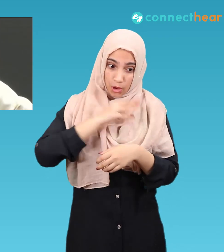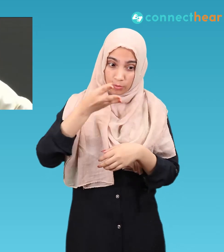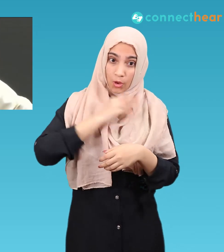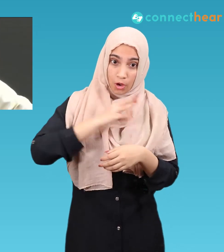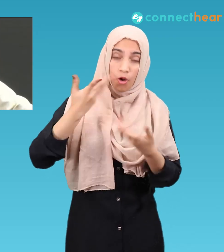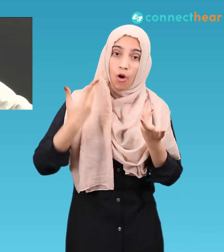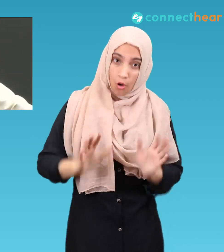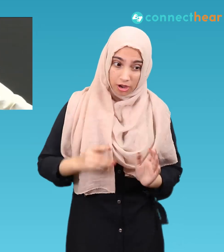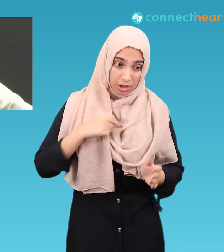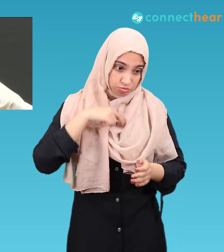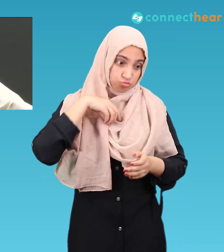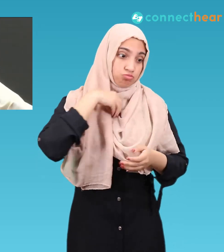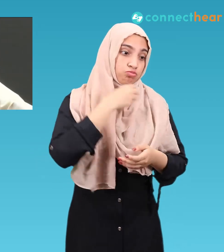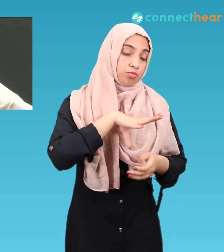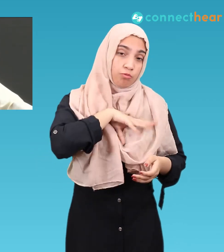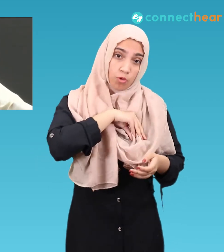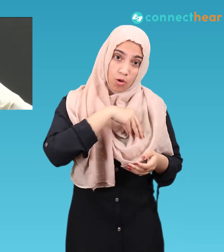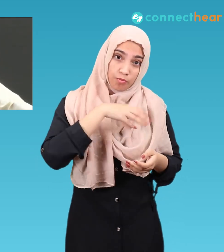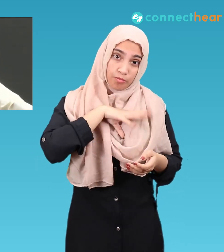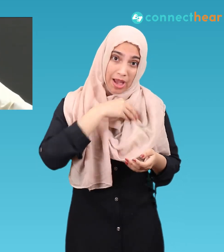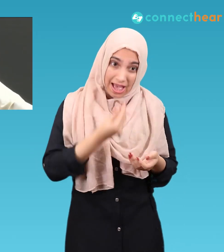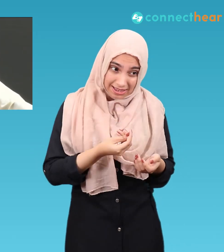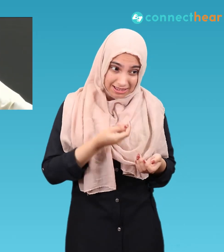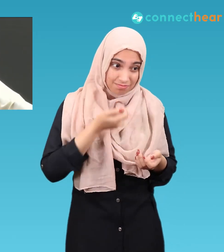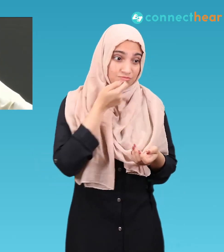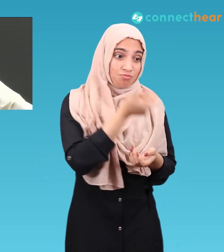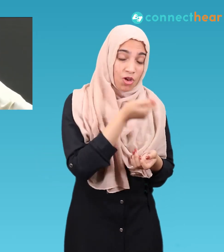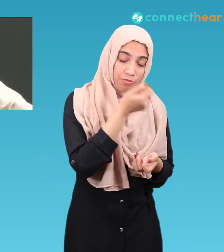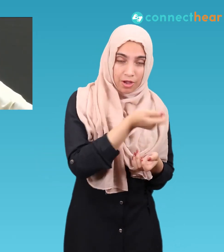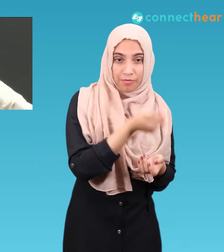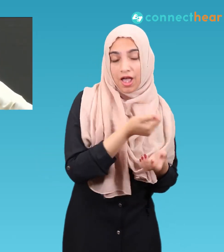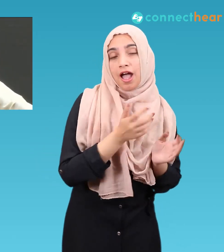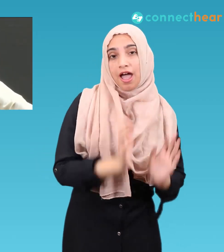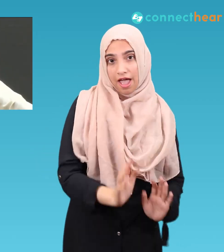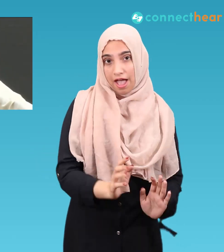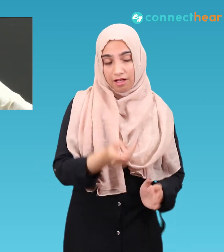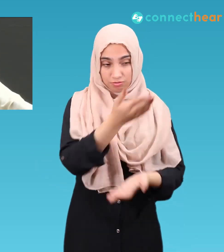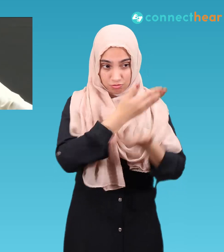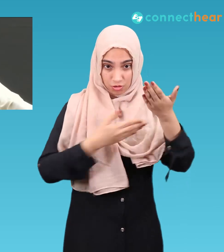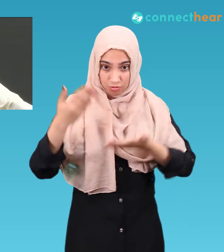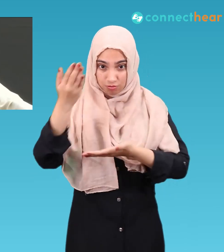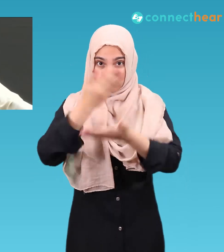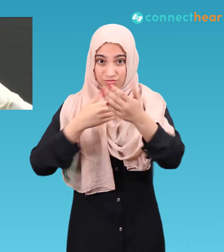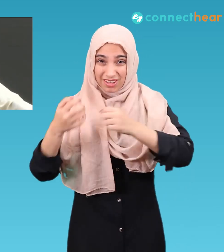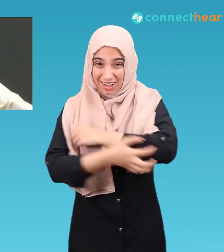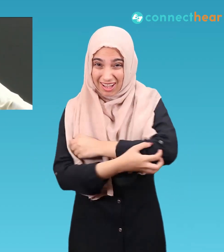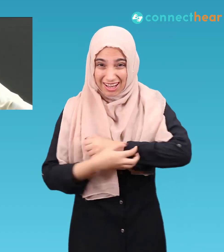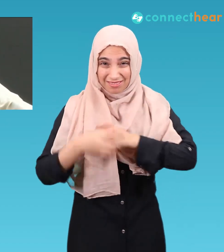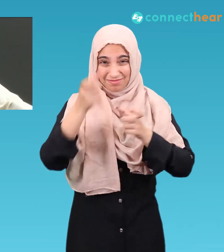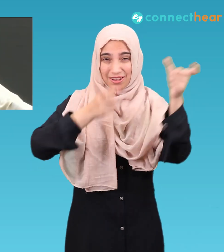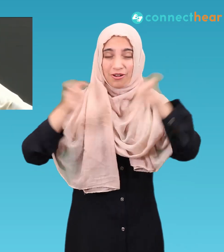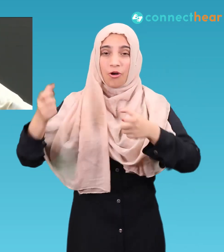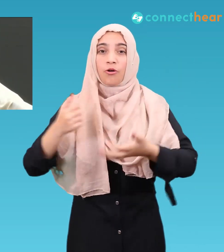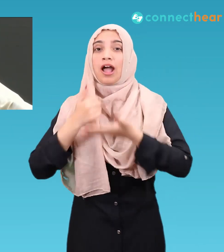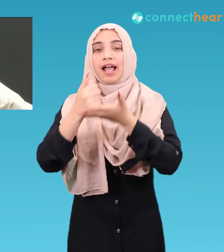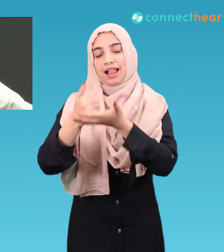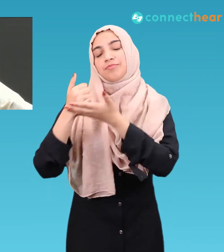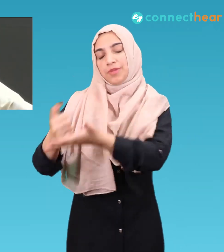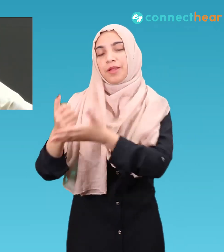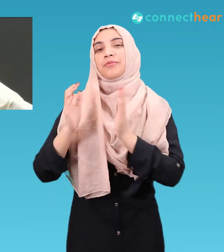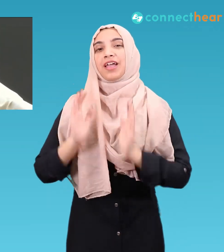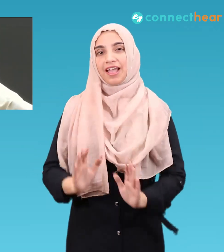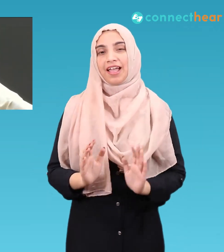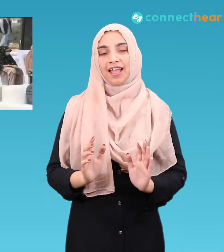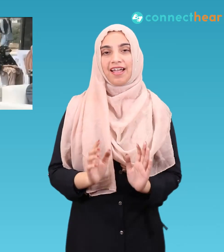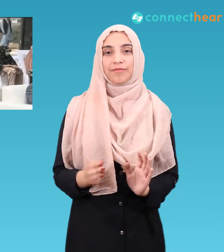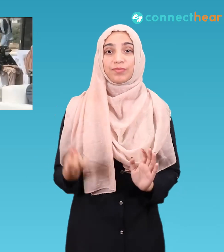اور زیادہ پیسہ لگاتے رہیں گے اس ہاؤسنگ کے اوپر، ہم اور زیادہ موقع دیں گے کہ ہمارے وہ لوگ